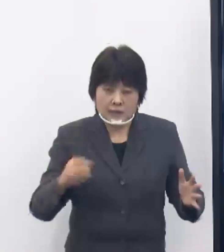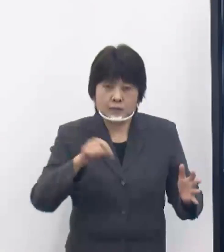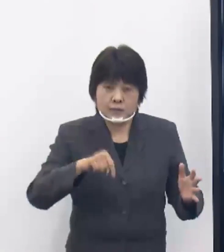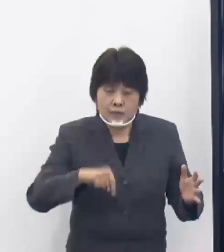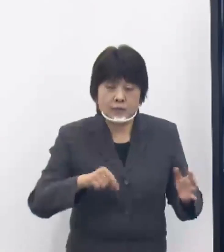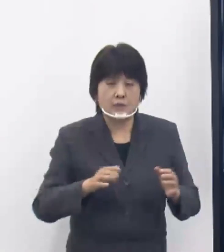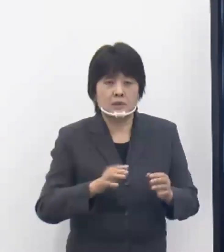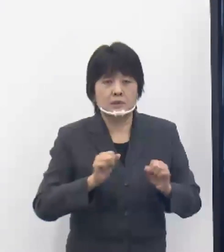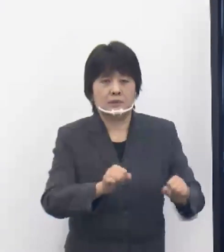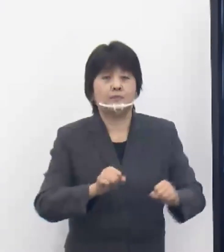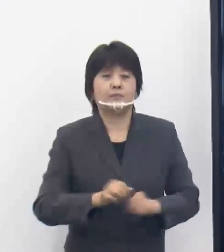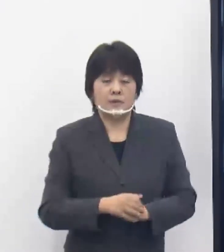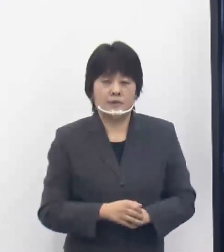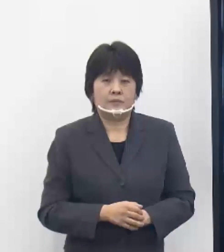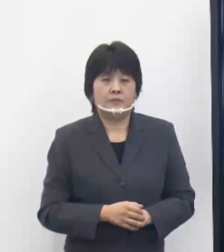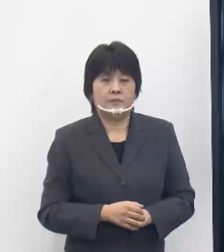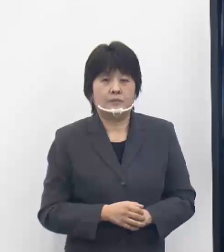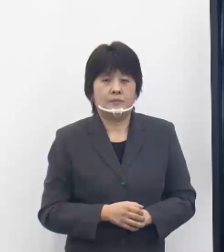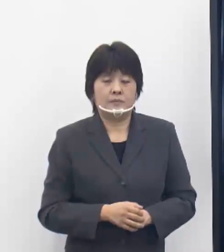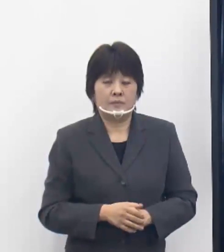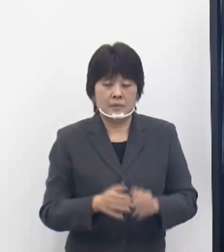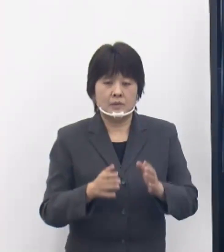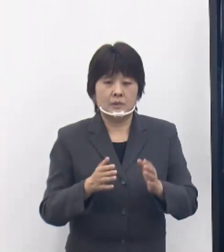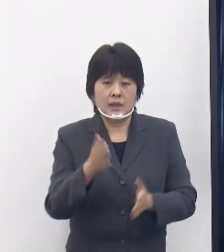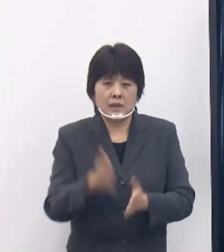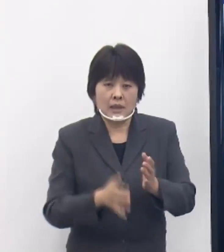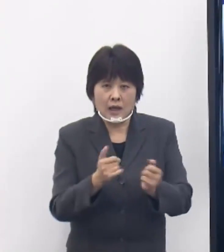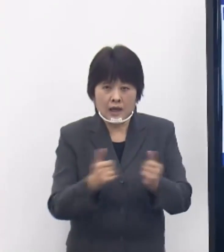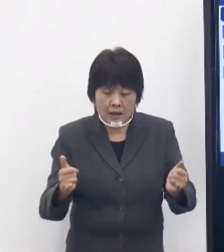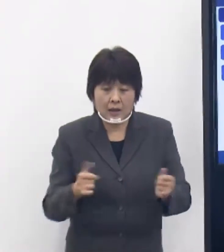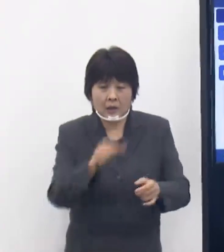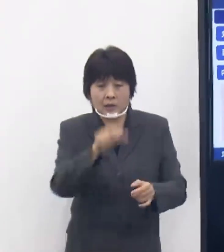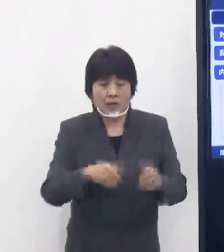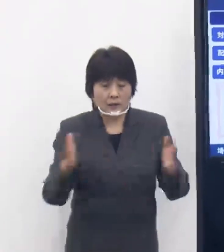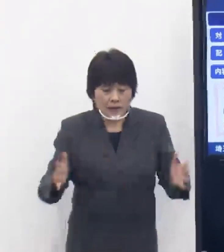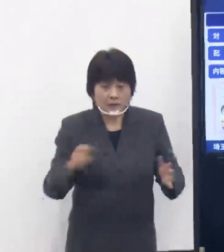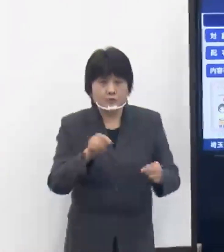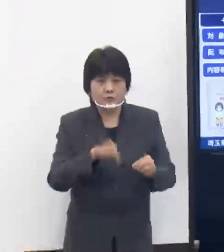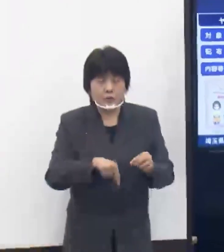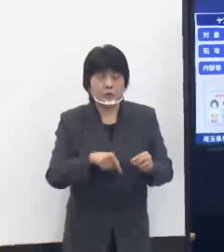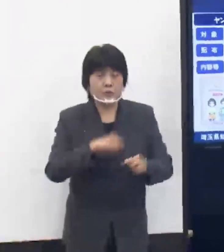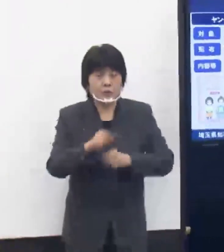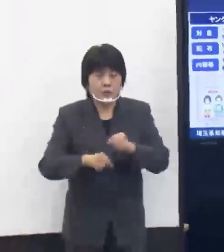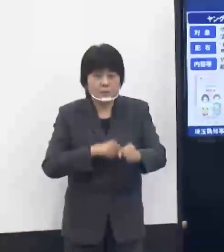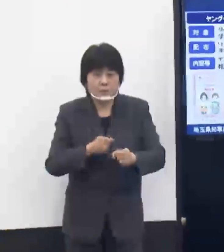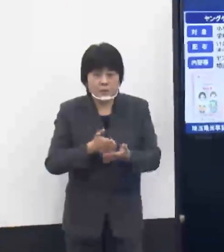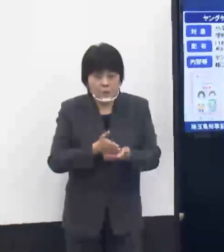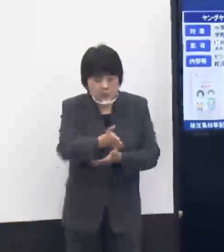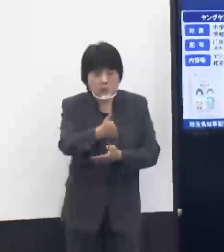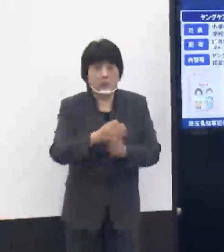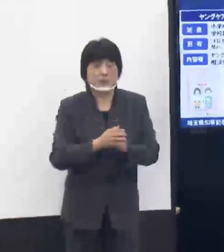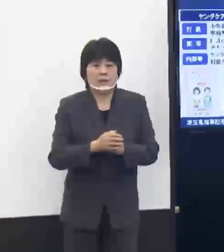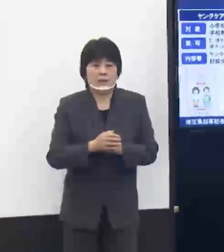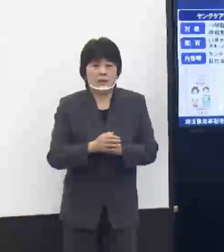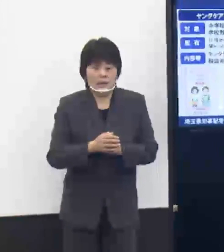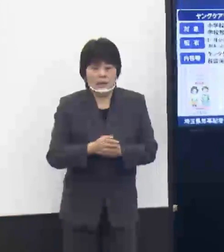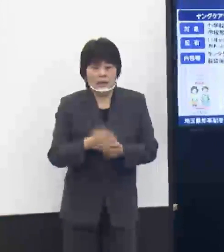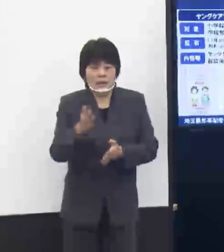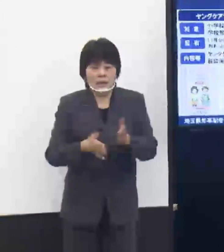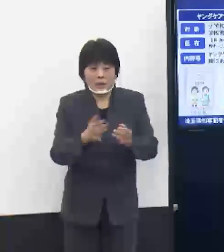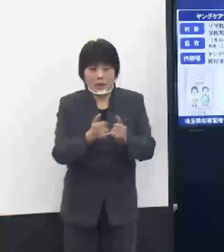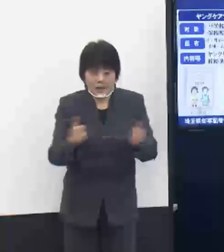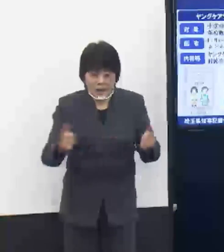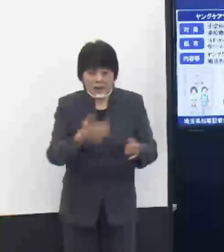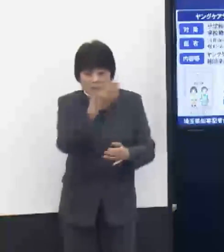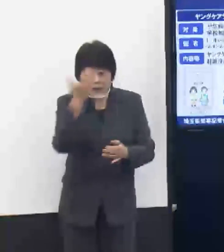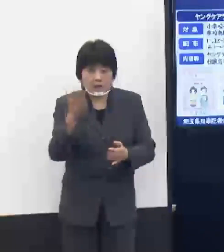に実施をしてまいります。ケアラー月間中のこれらの取り組みを通じて、ケアラー、ヤングケアラーに